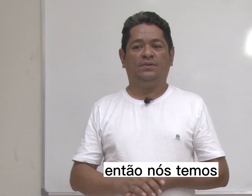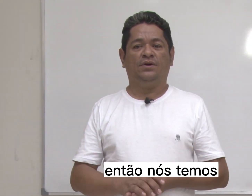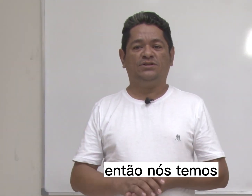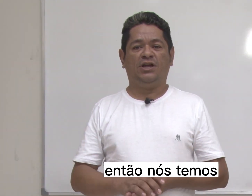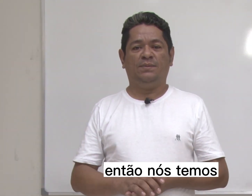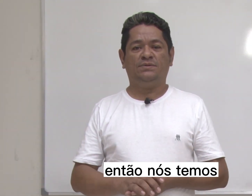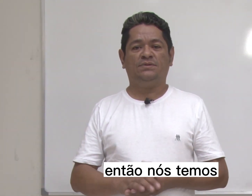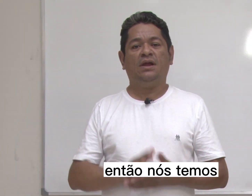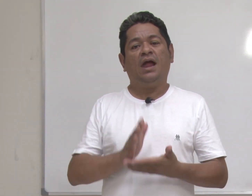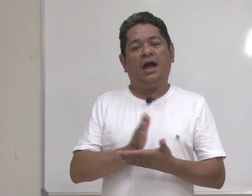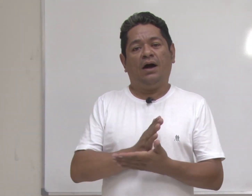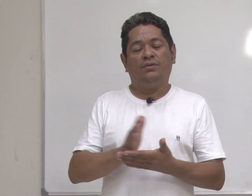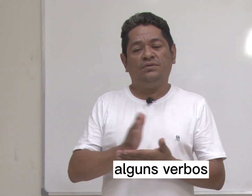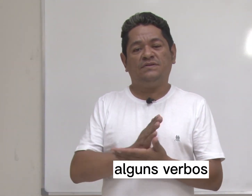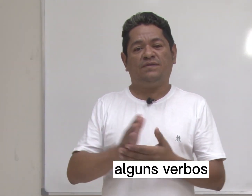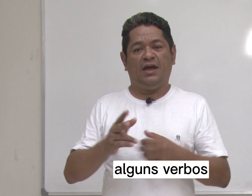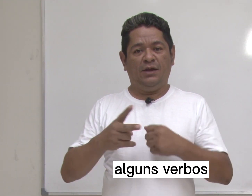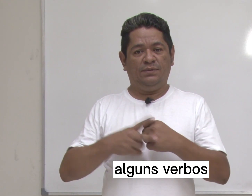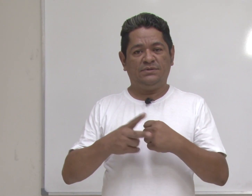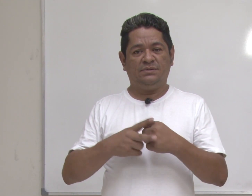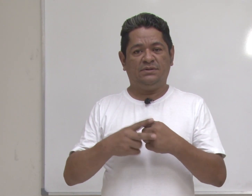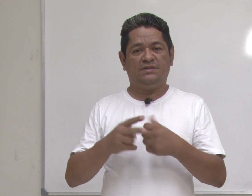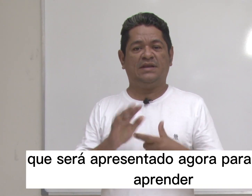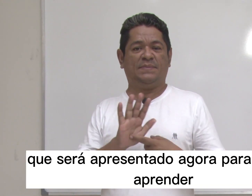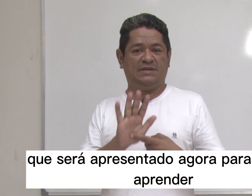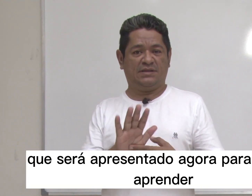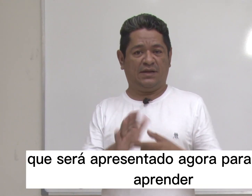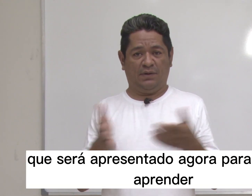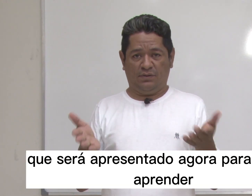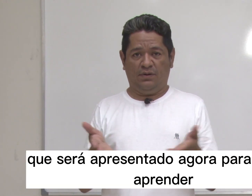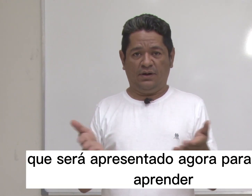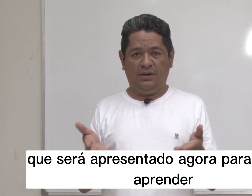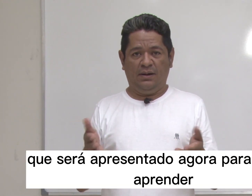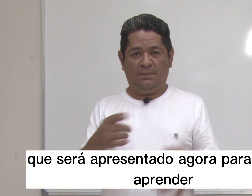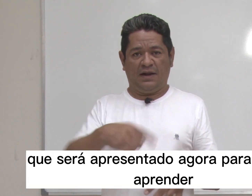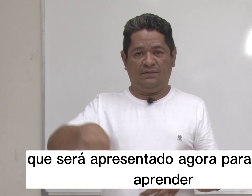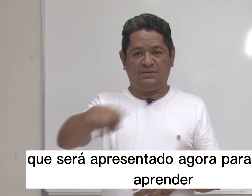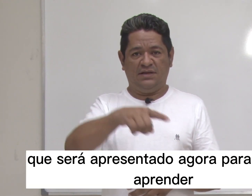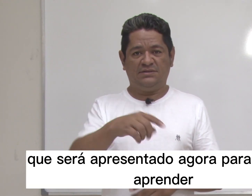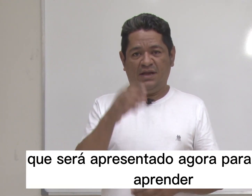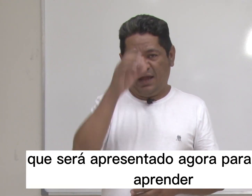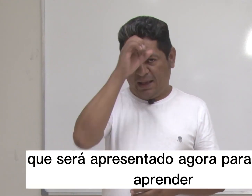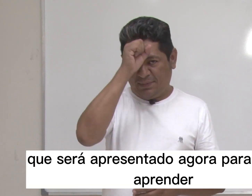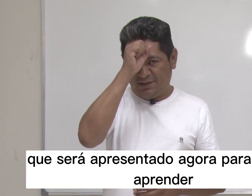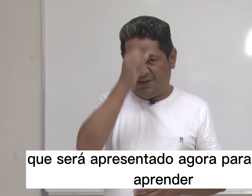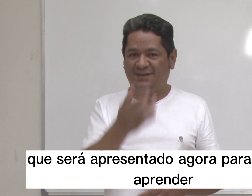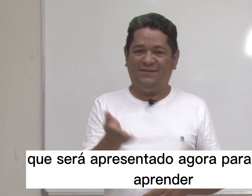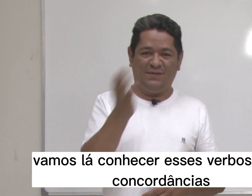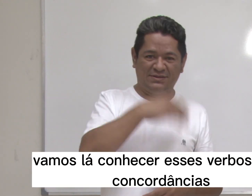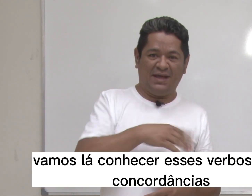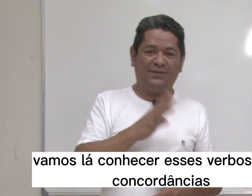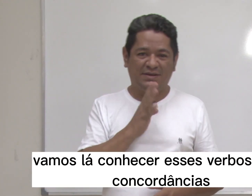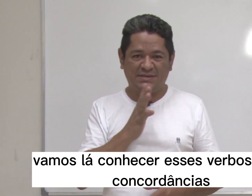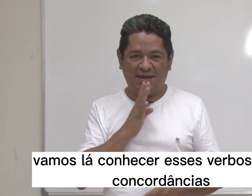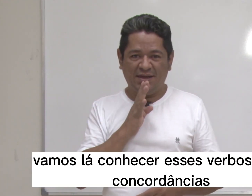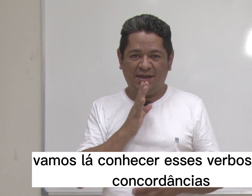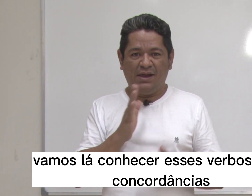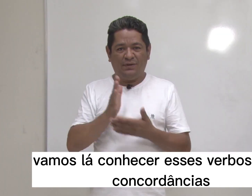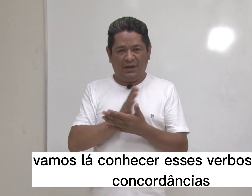nós temos alguns verbos que serão apresentados agora para vocês aprenderem. Vamos lá conhecer